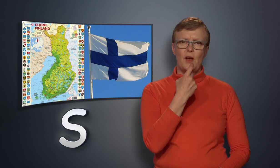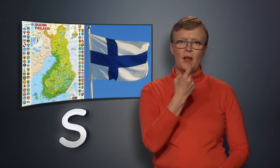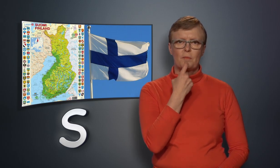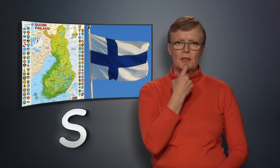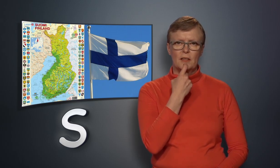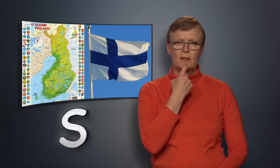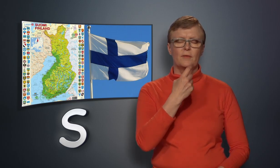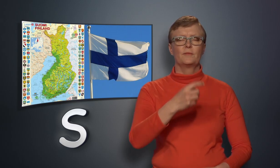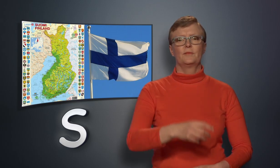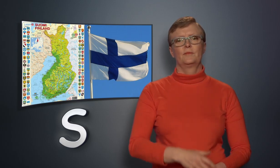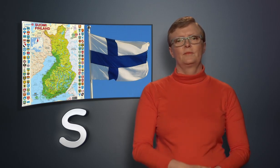Suomi.